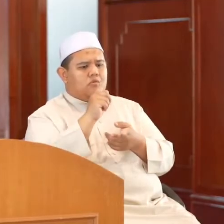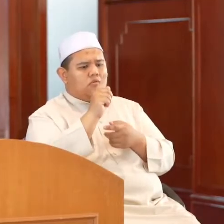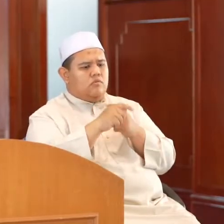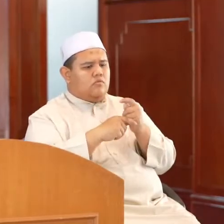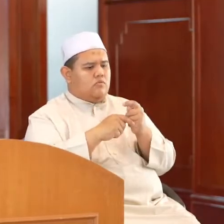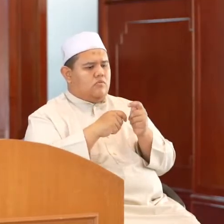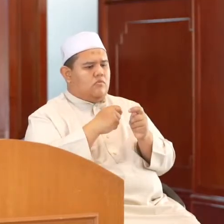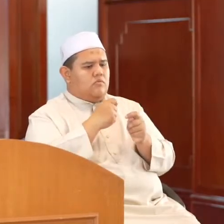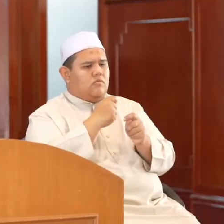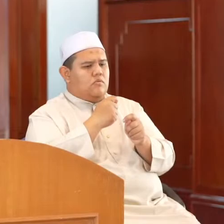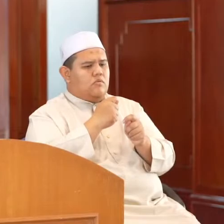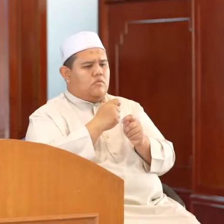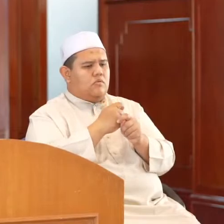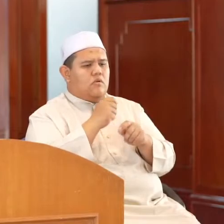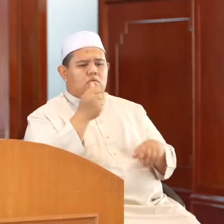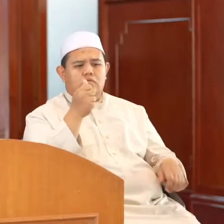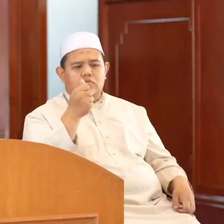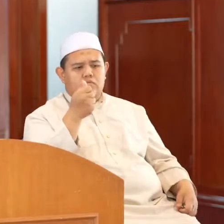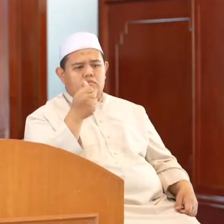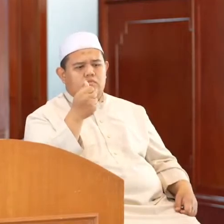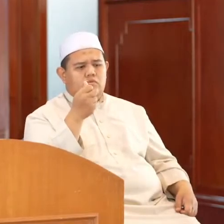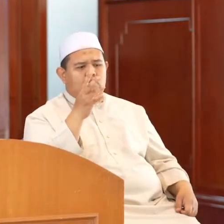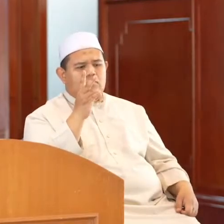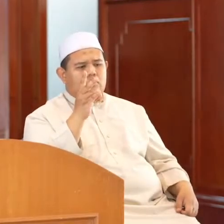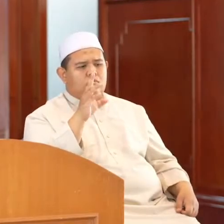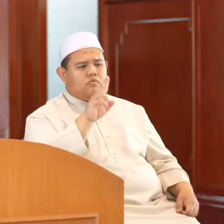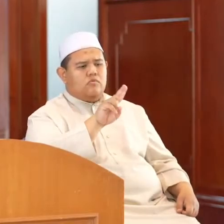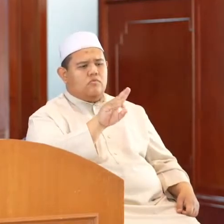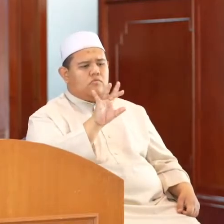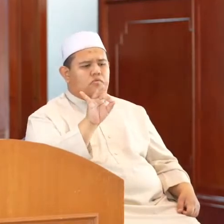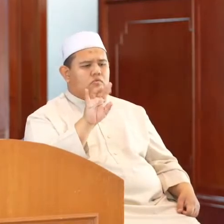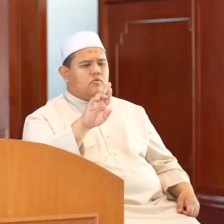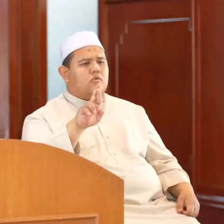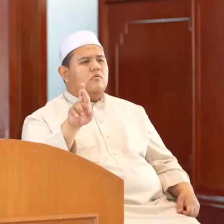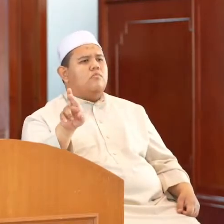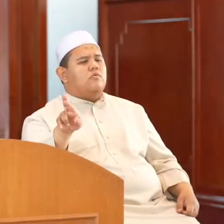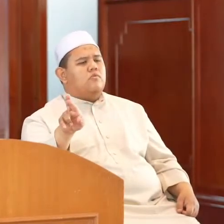Setahun, kalau 10 bulan 27,000.